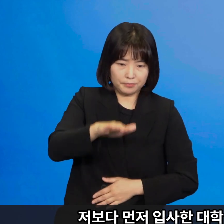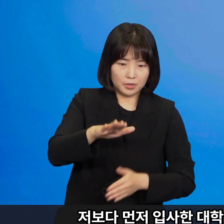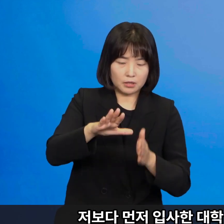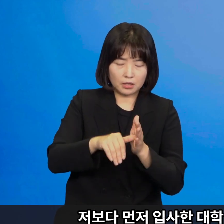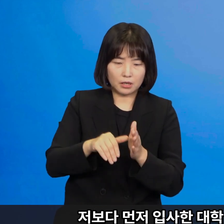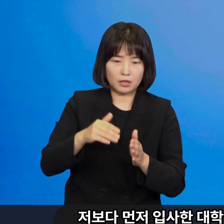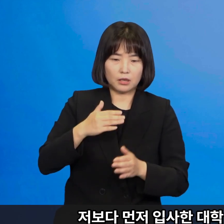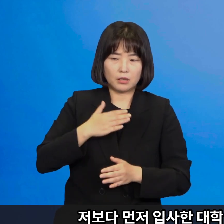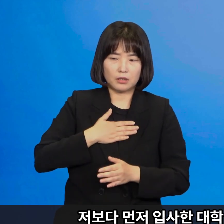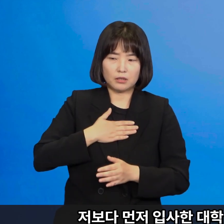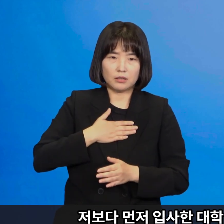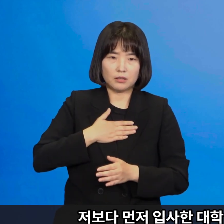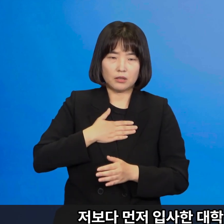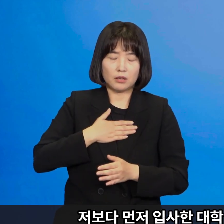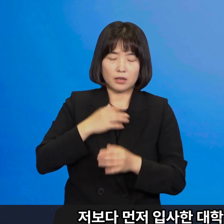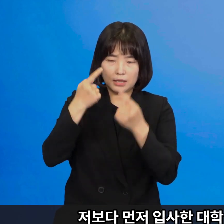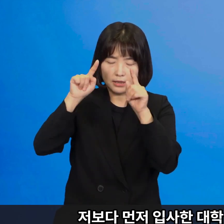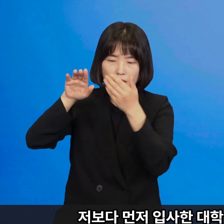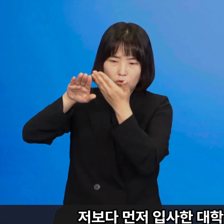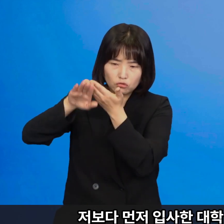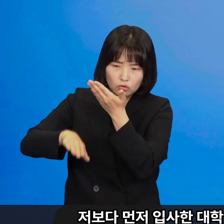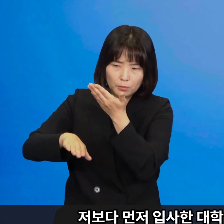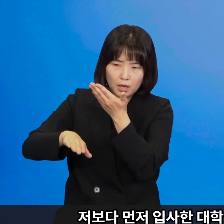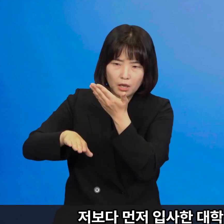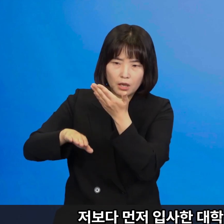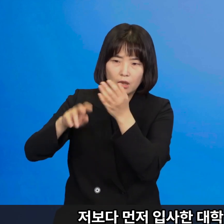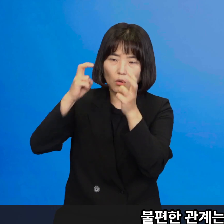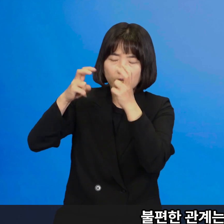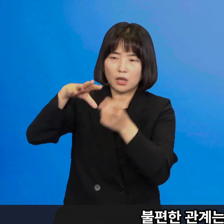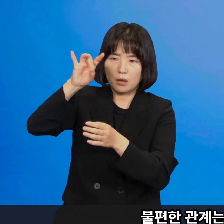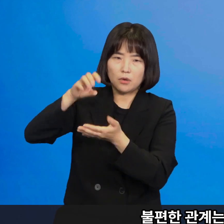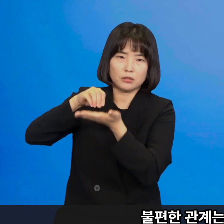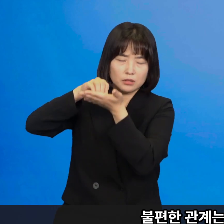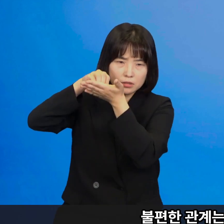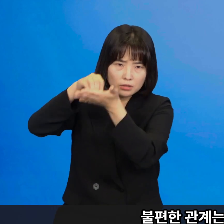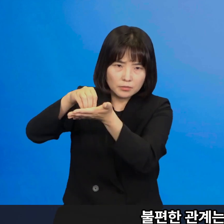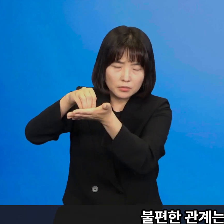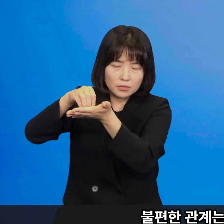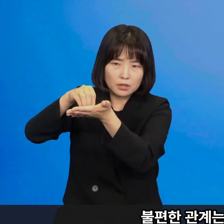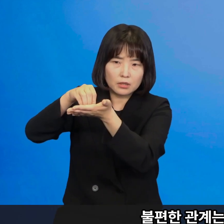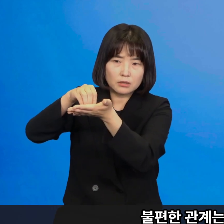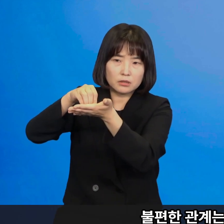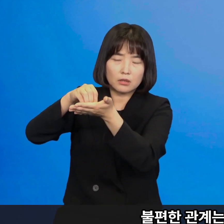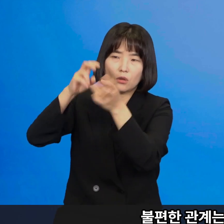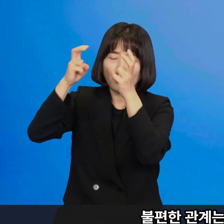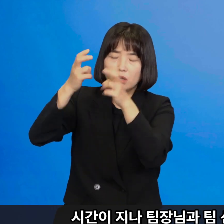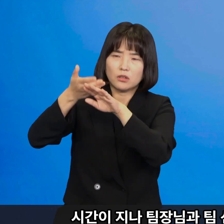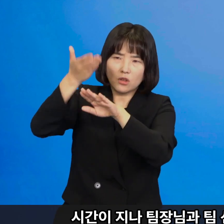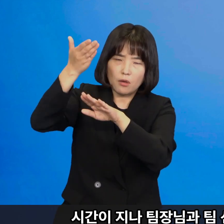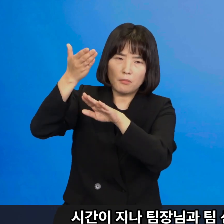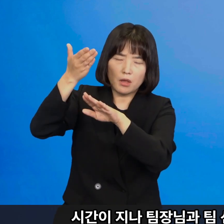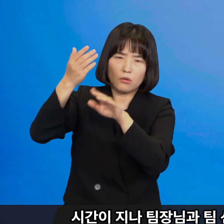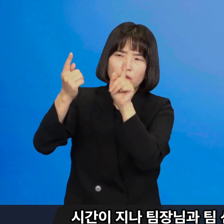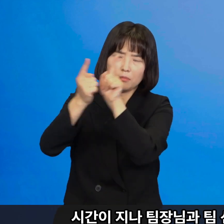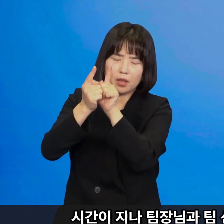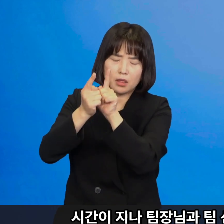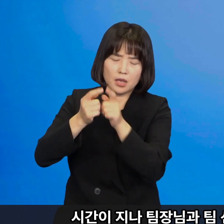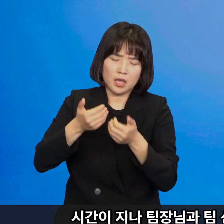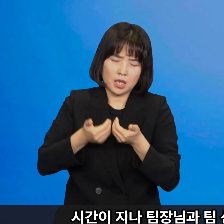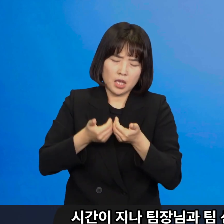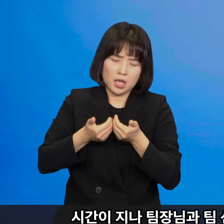저보다 먼저 입사한 대학 후배를 저의 사수로 만나며 불편한 관계는 시작되었습니다. 시간이